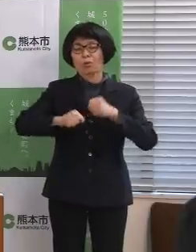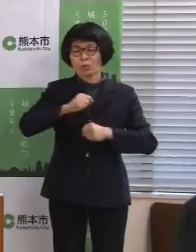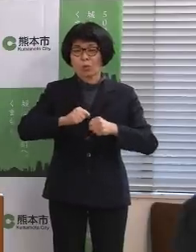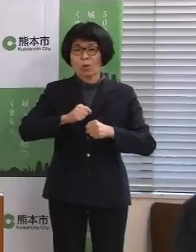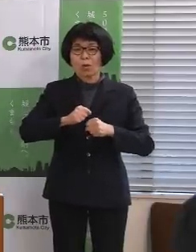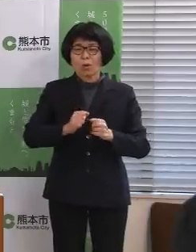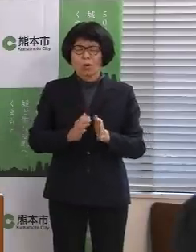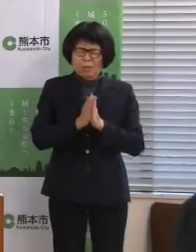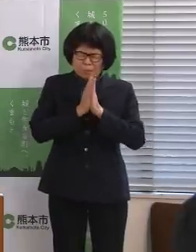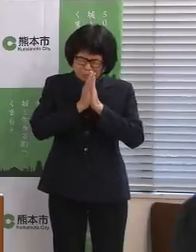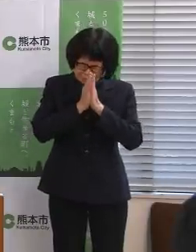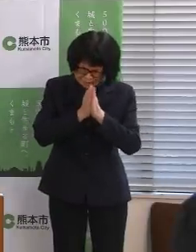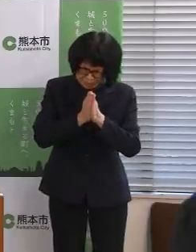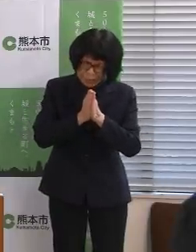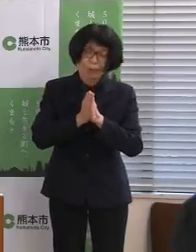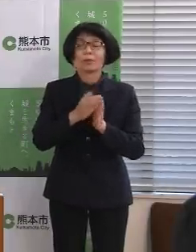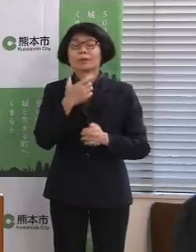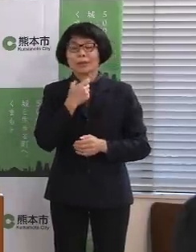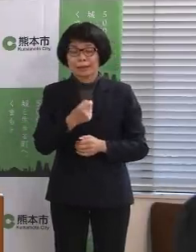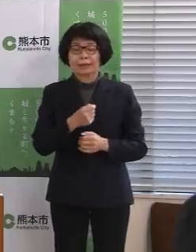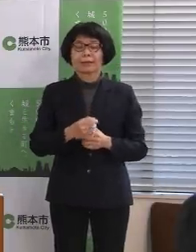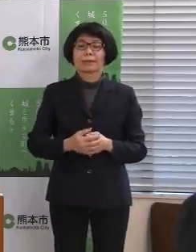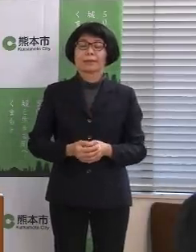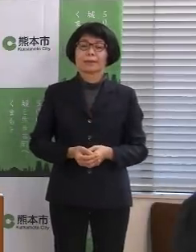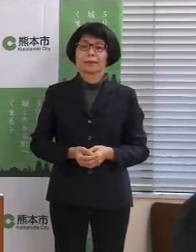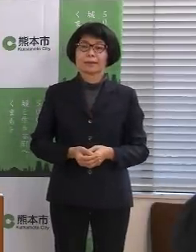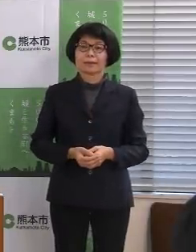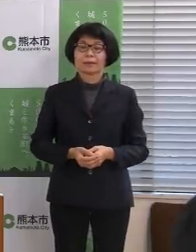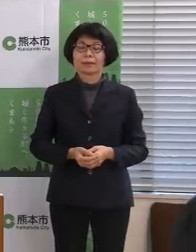う切にお願いをいたします。